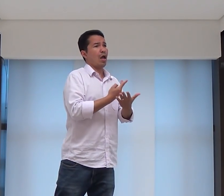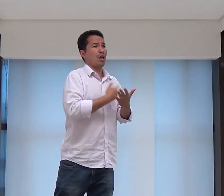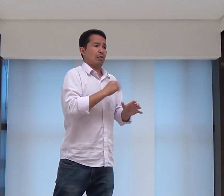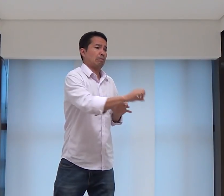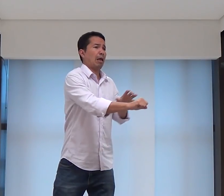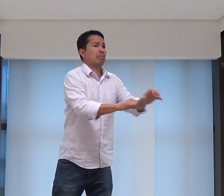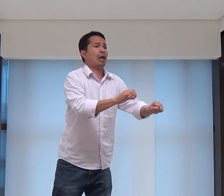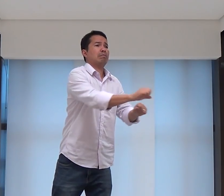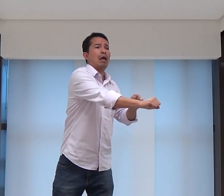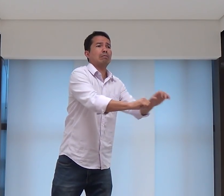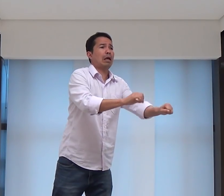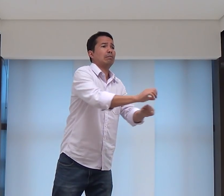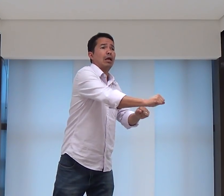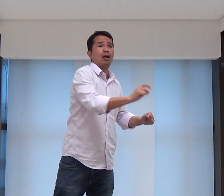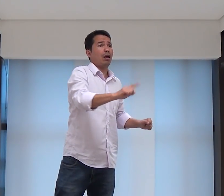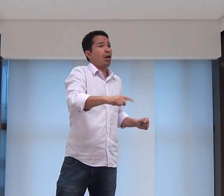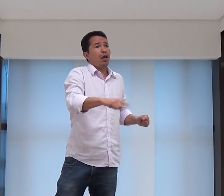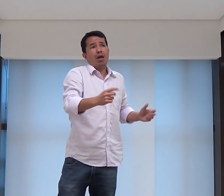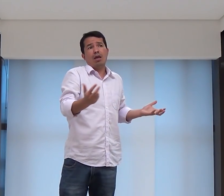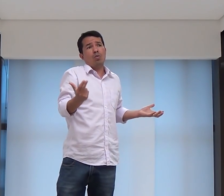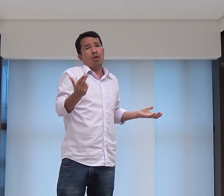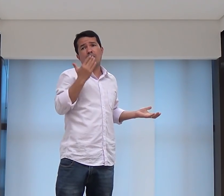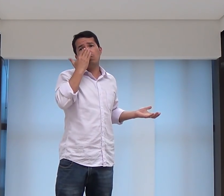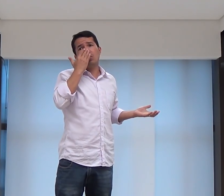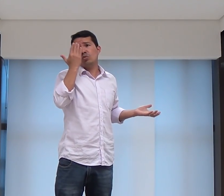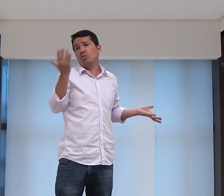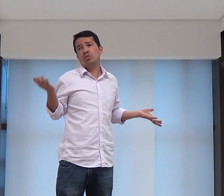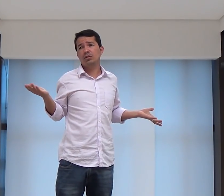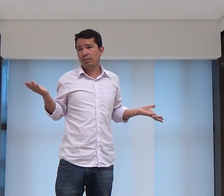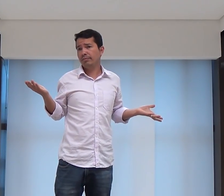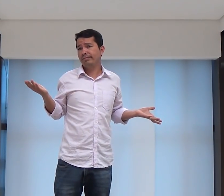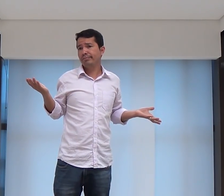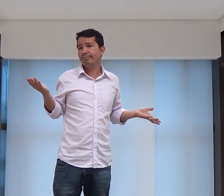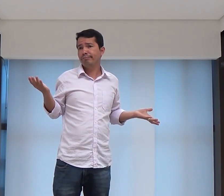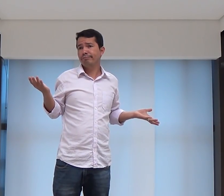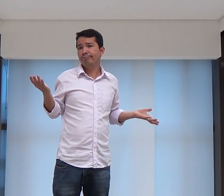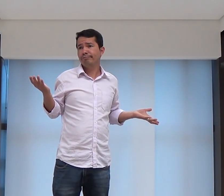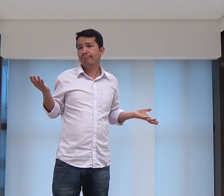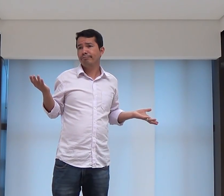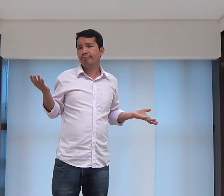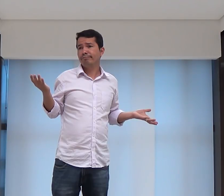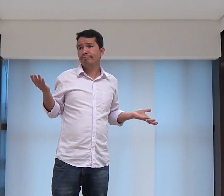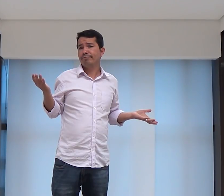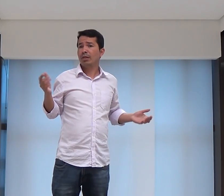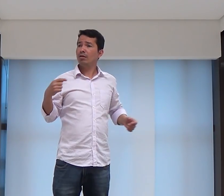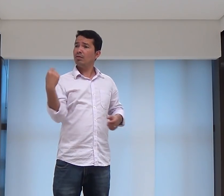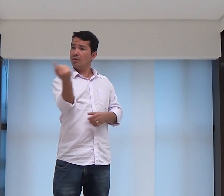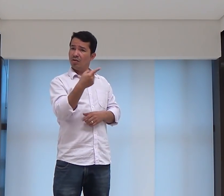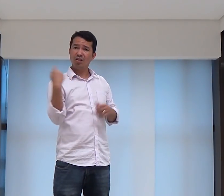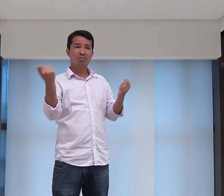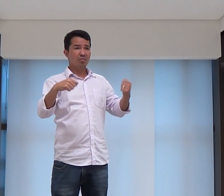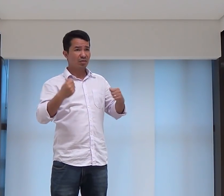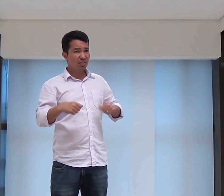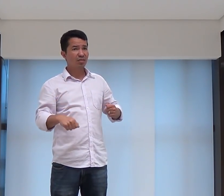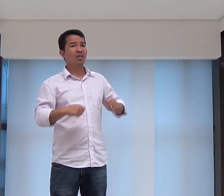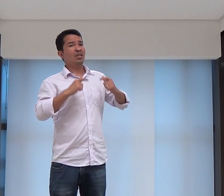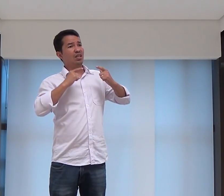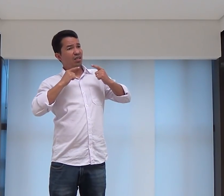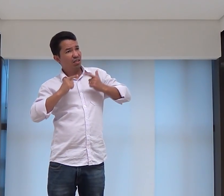As coisas sujas, se envolvem. E aquilo é natural. A prostituição, você se relaciona com outras pessoas, com outras coisas.